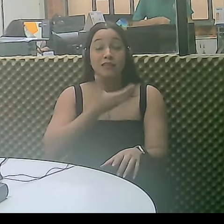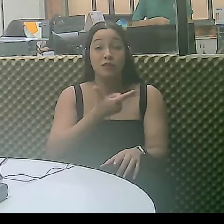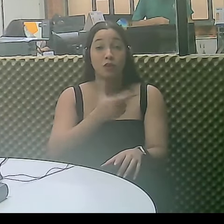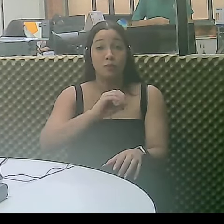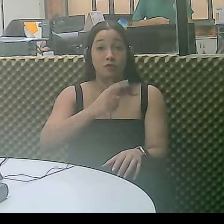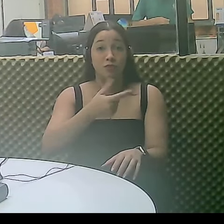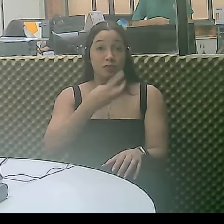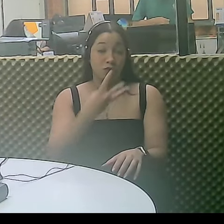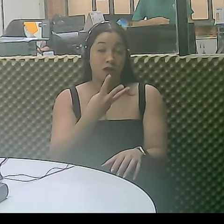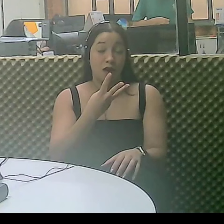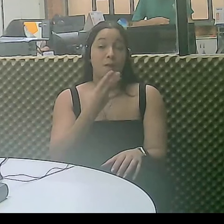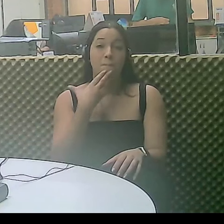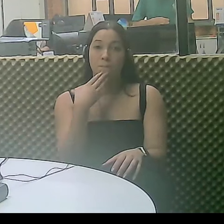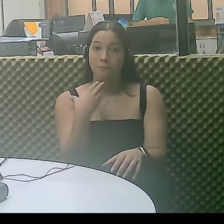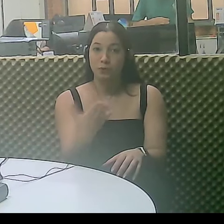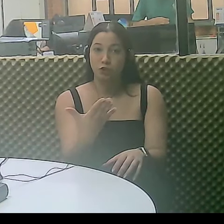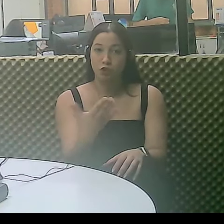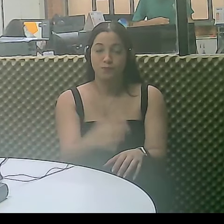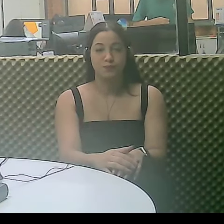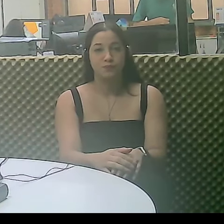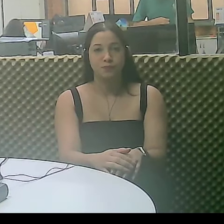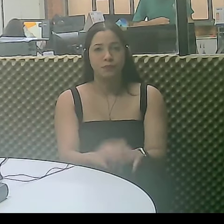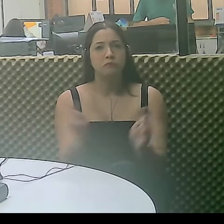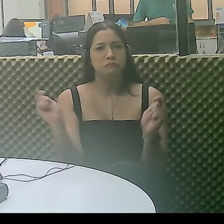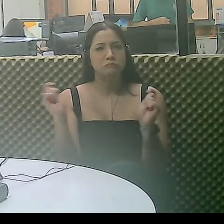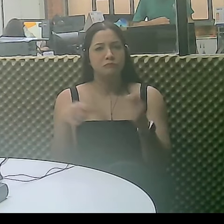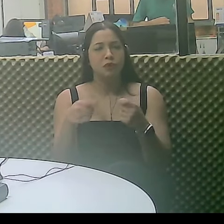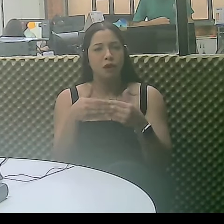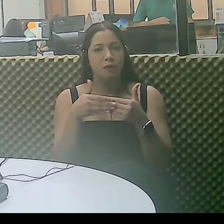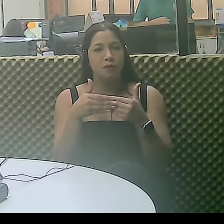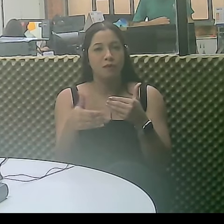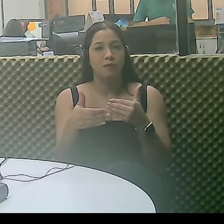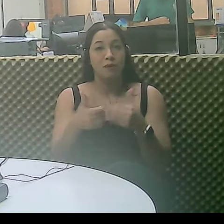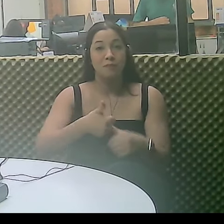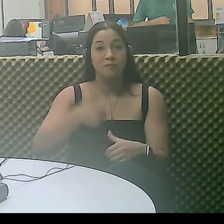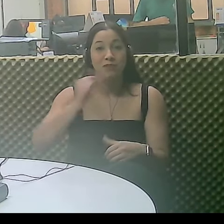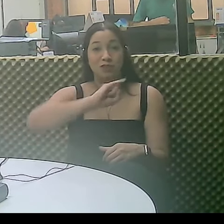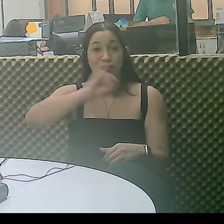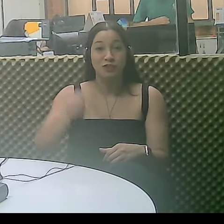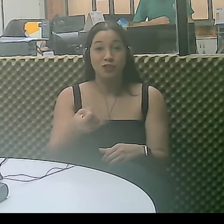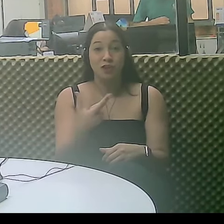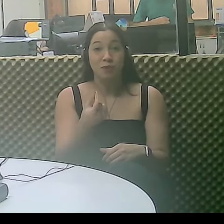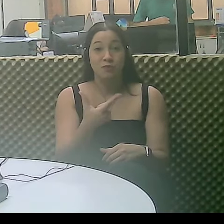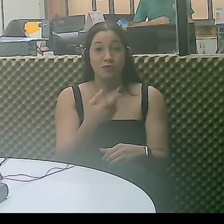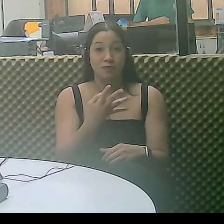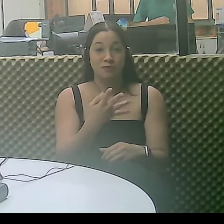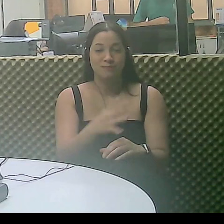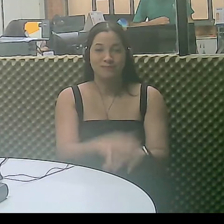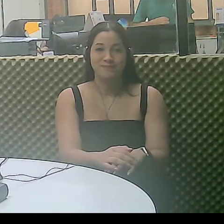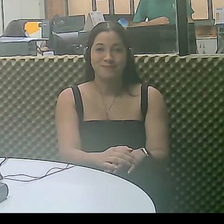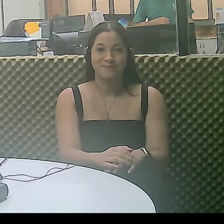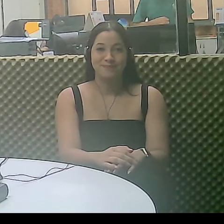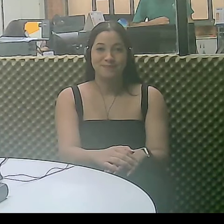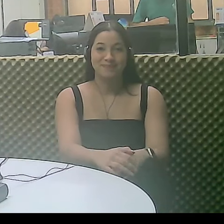2023 para realizar a solicitação, com efetivação a partir de 1º de janeiro de